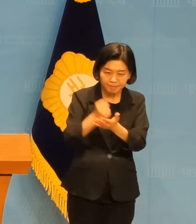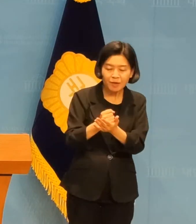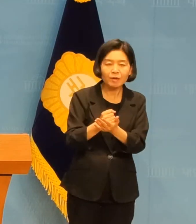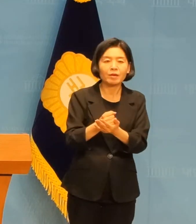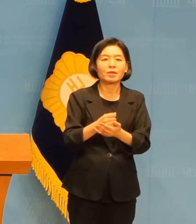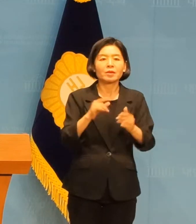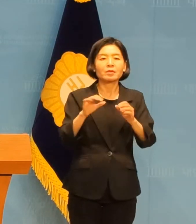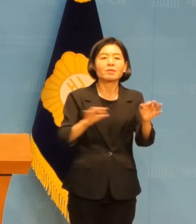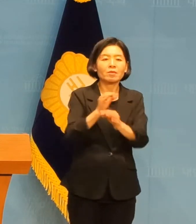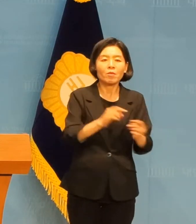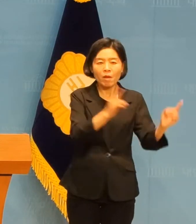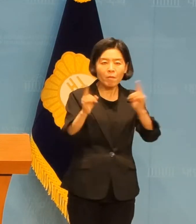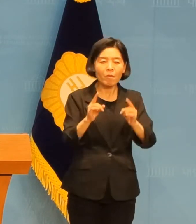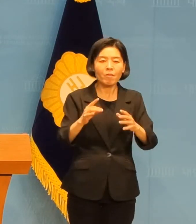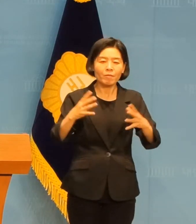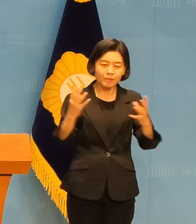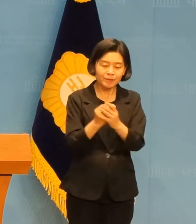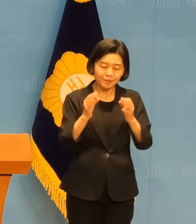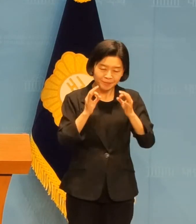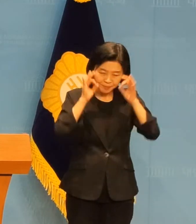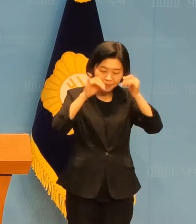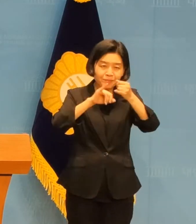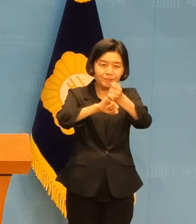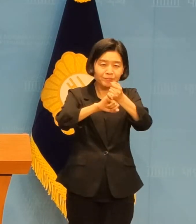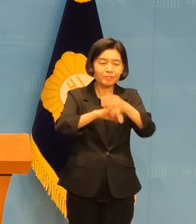힘을 다하겠습니다.